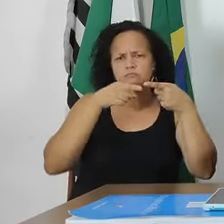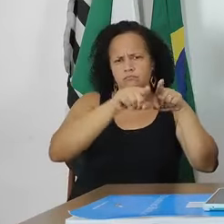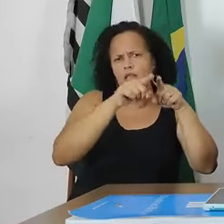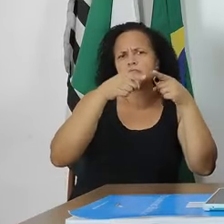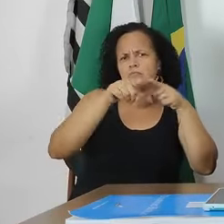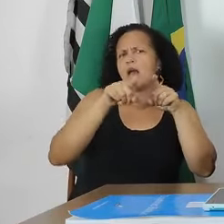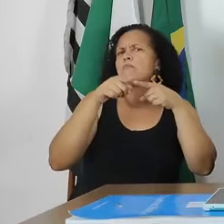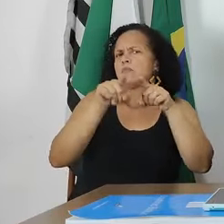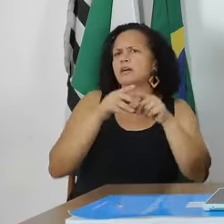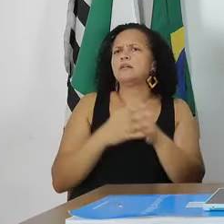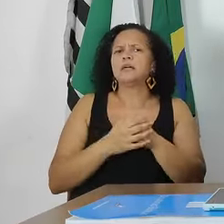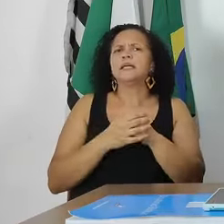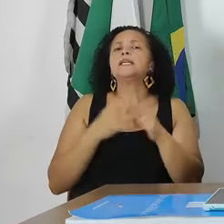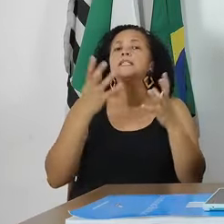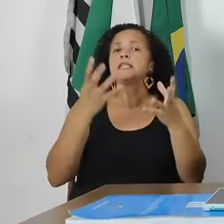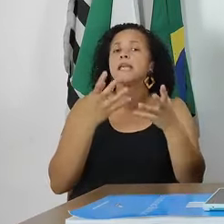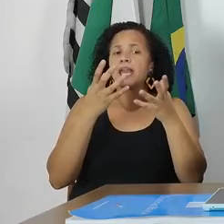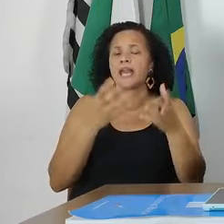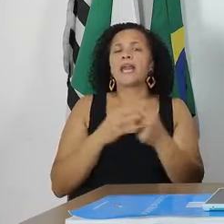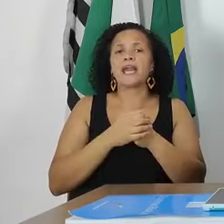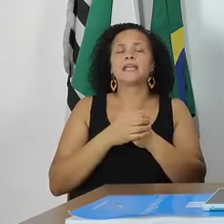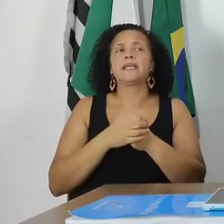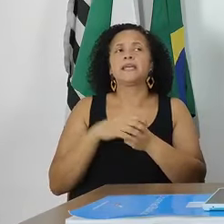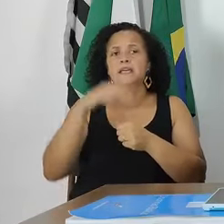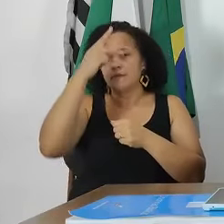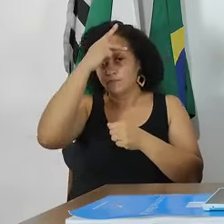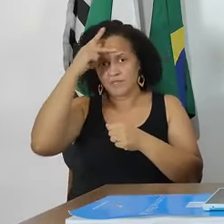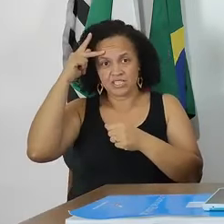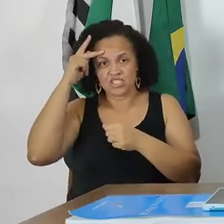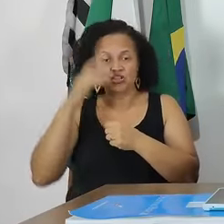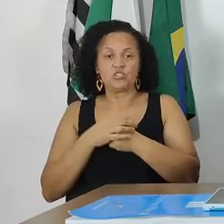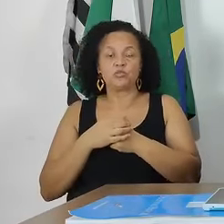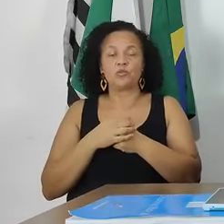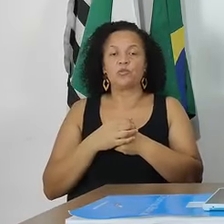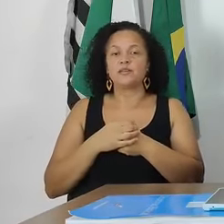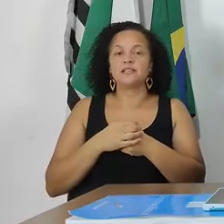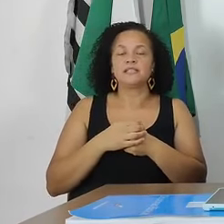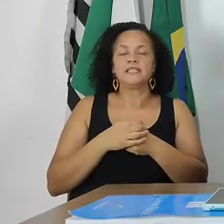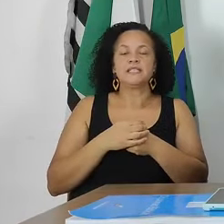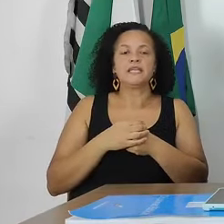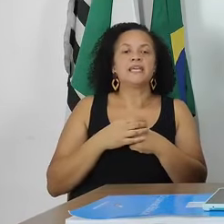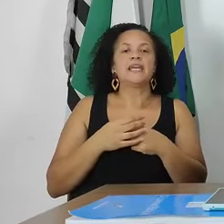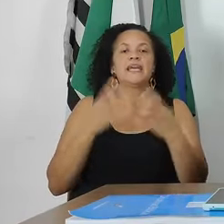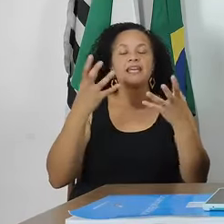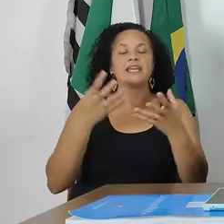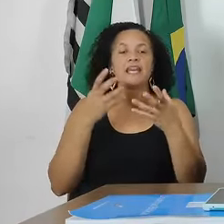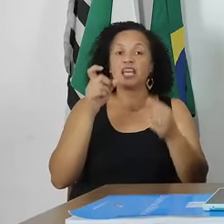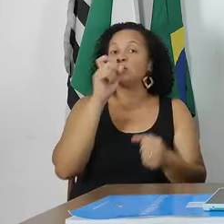querem atrair multidões. Eles querem conseguir enganar o povo. Eles querem